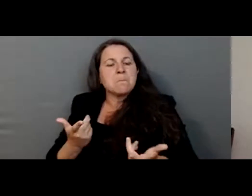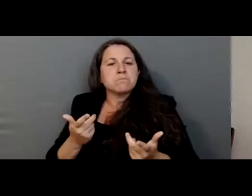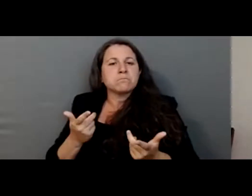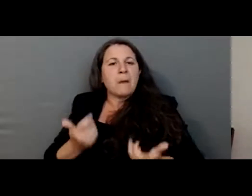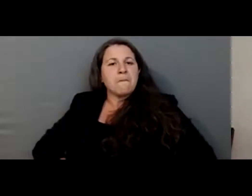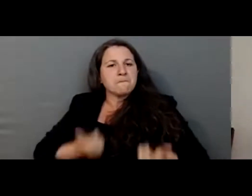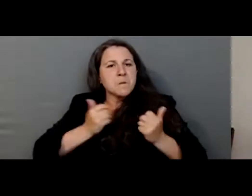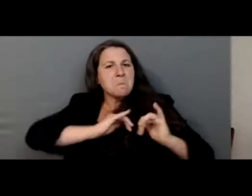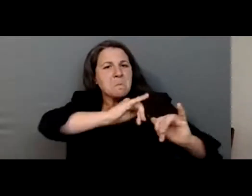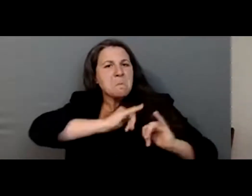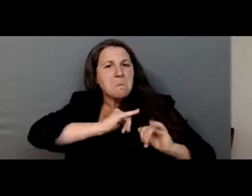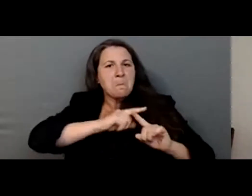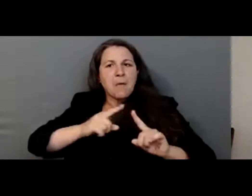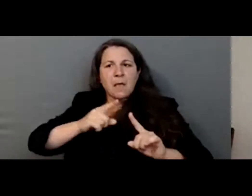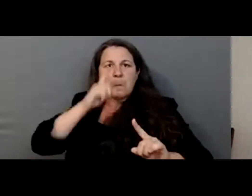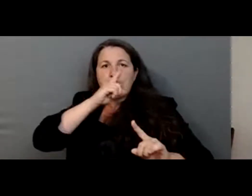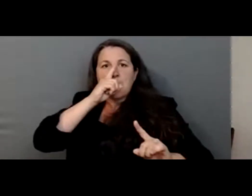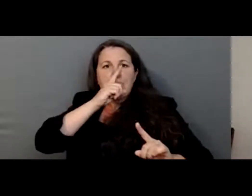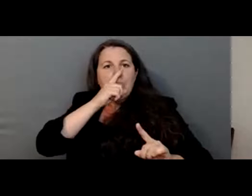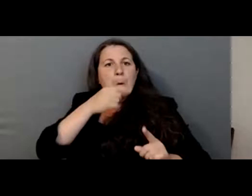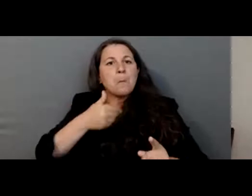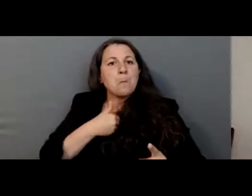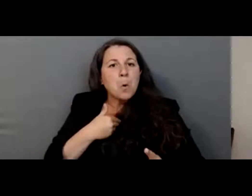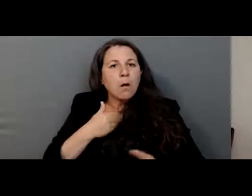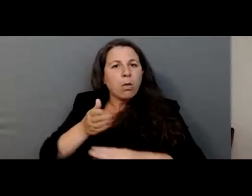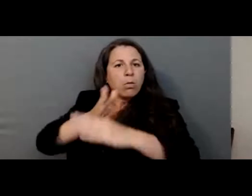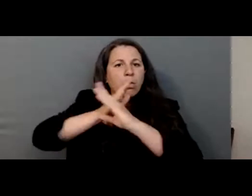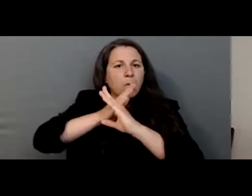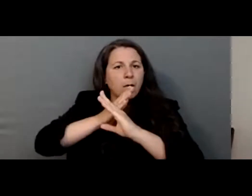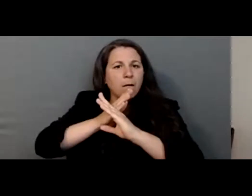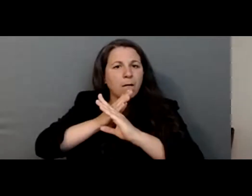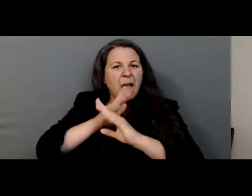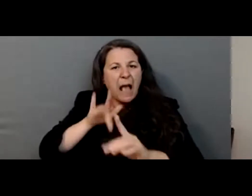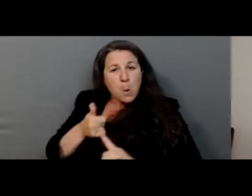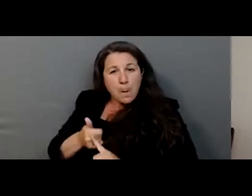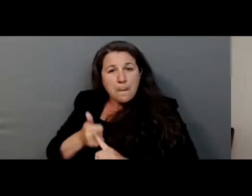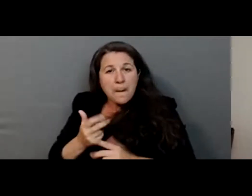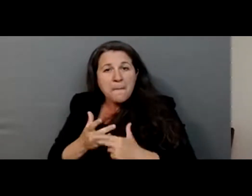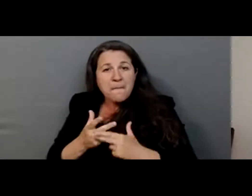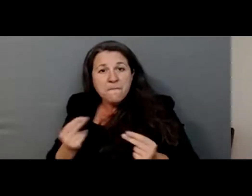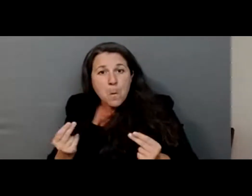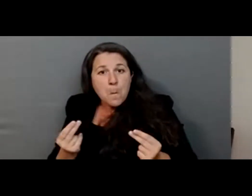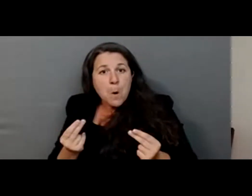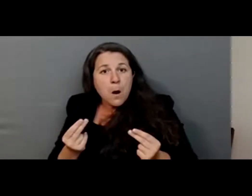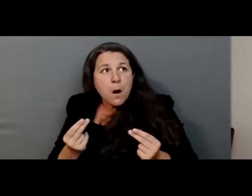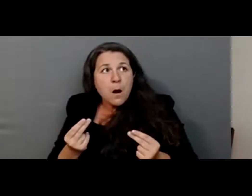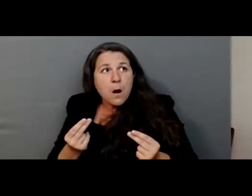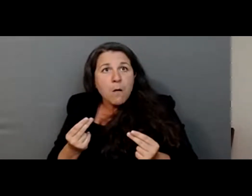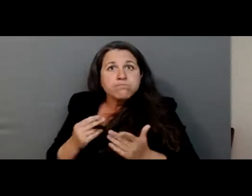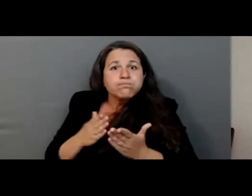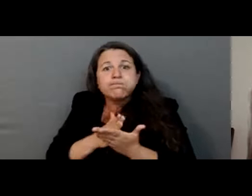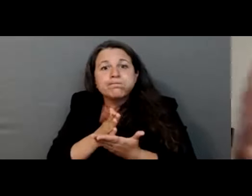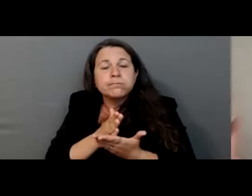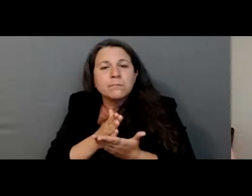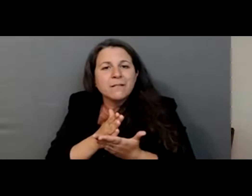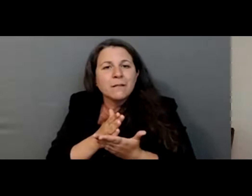parce que n'ont pas la volonté de vivre la vie qui serait la leur, mais parce qu'ils en sont